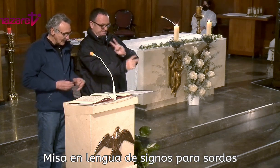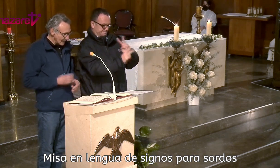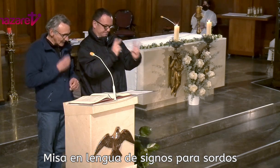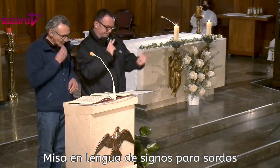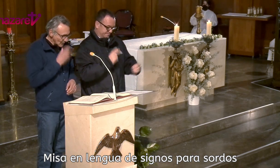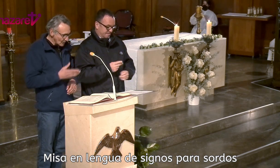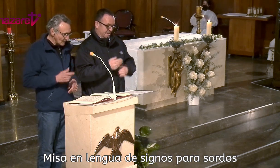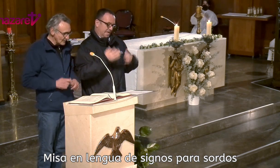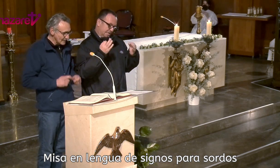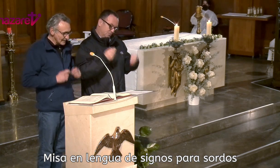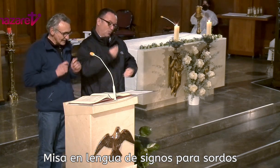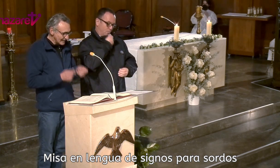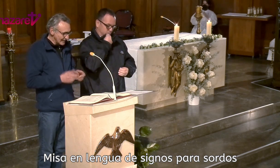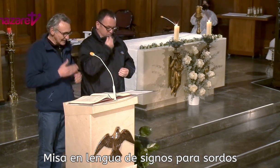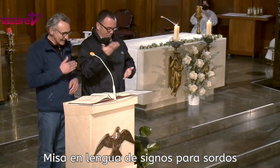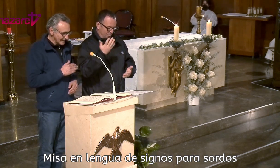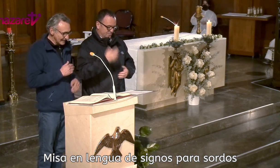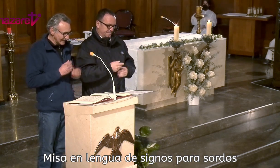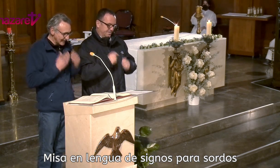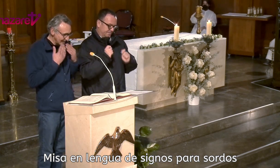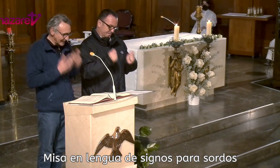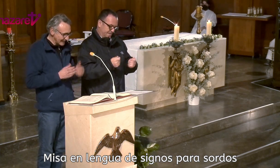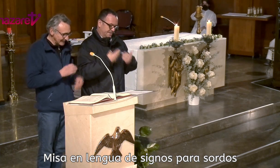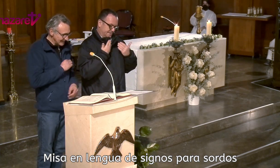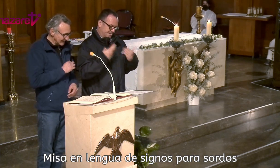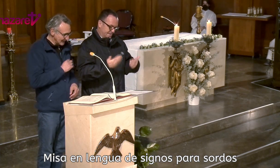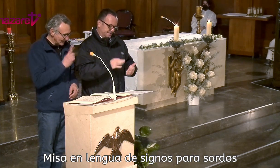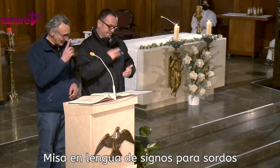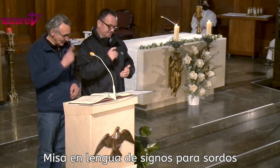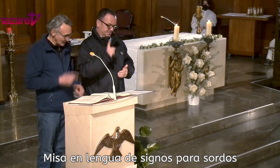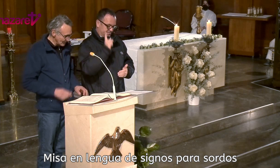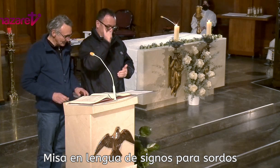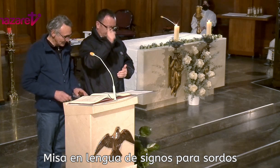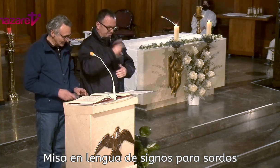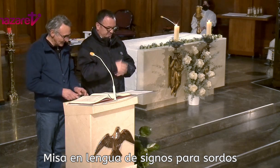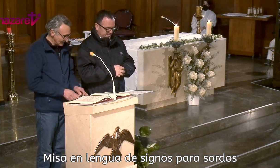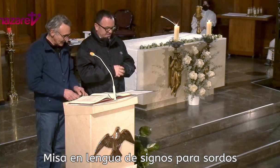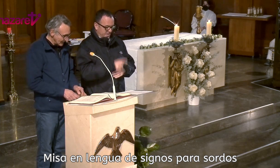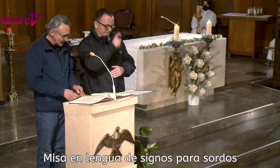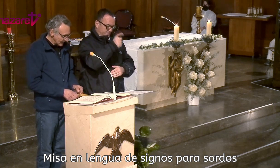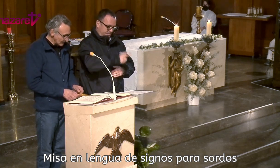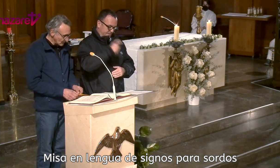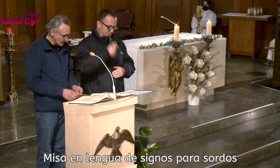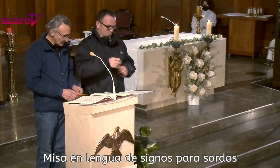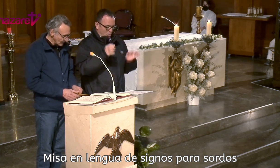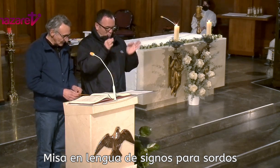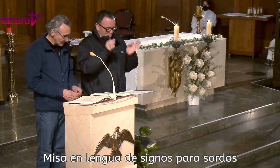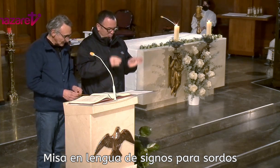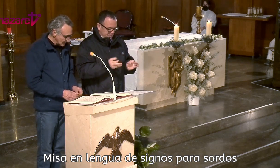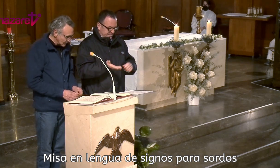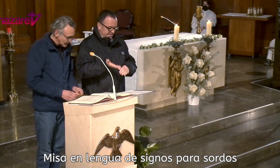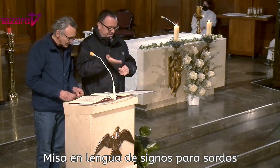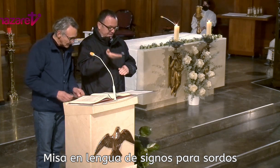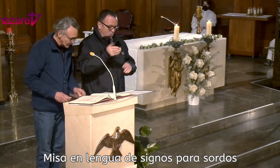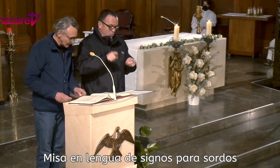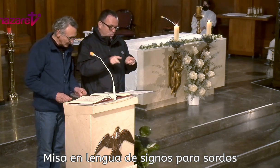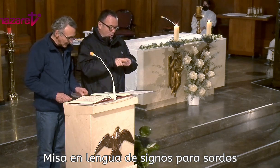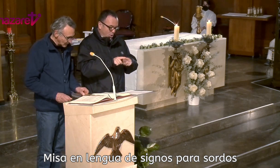Es bueno darte gracias al Señor. Es justo. Crecerá como